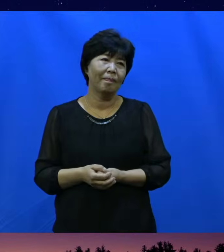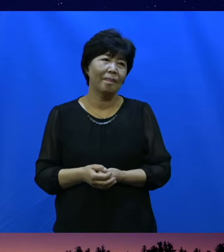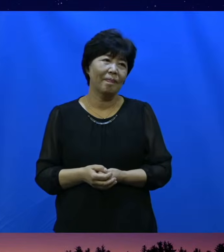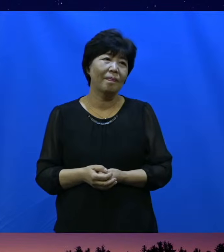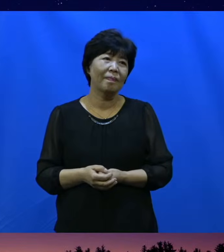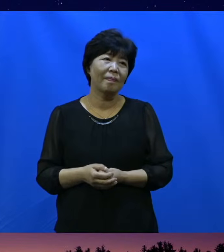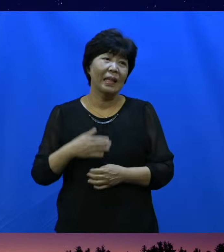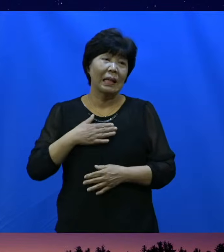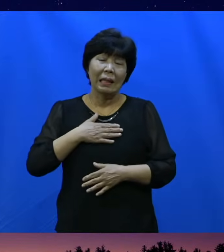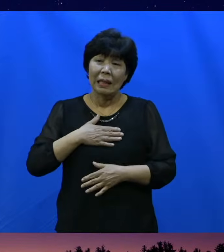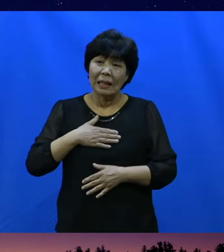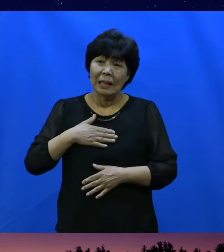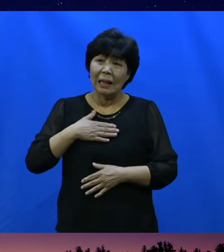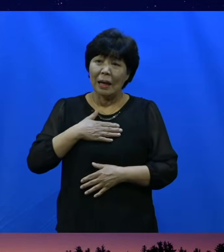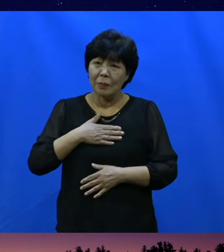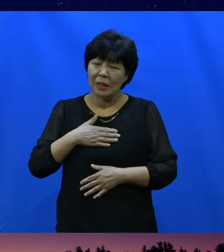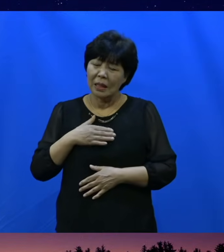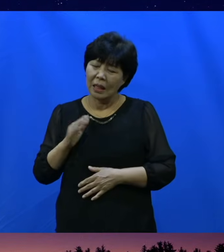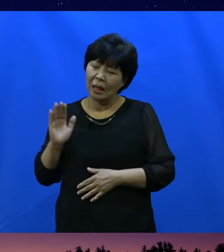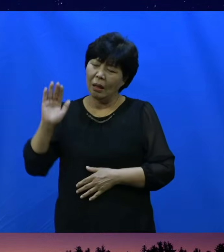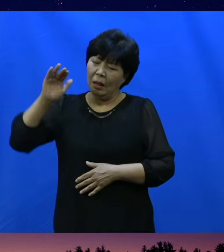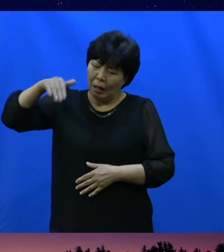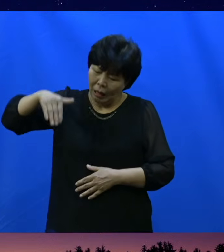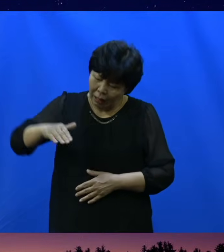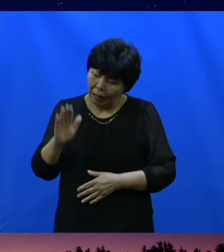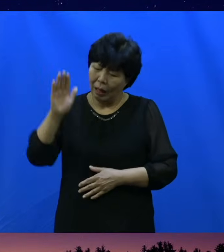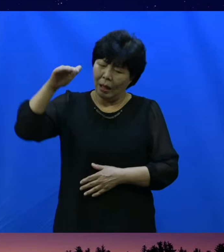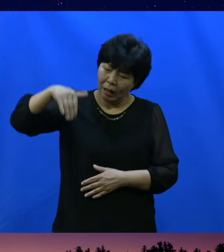이 감정의 파도가 막 밀고 오는 거예요.